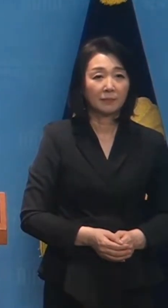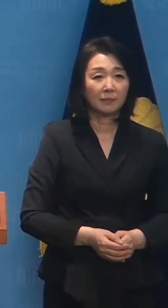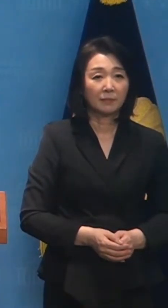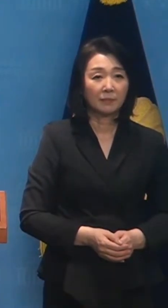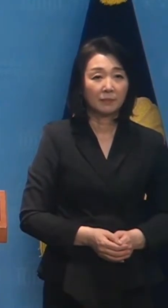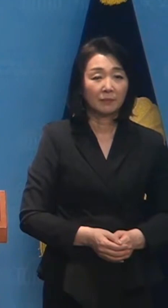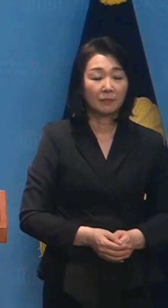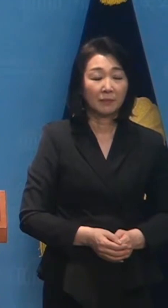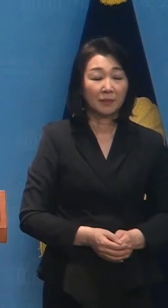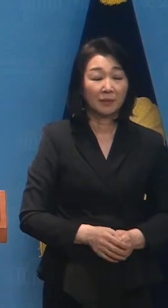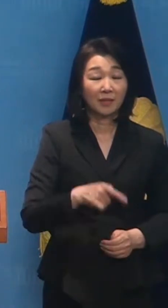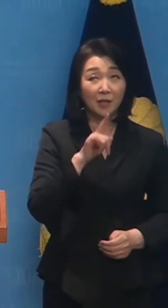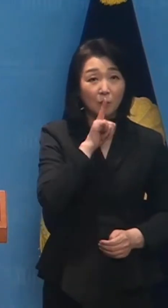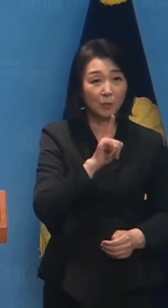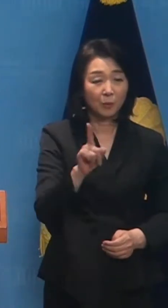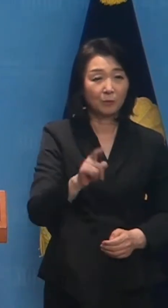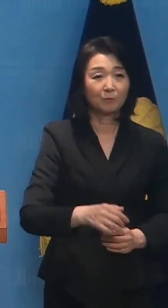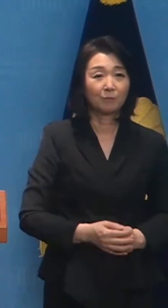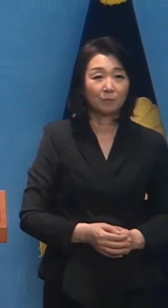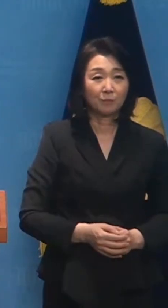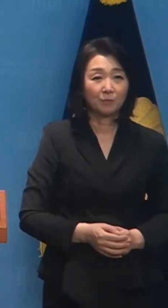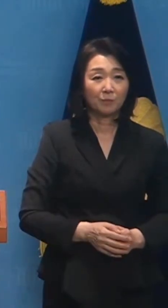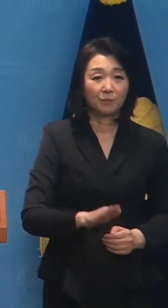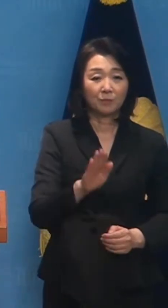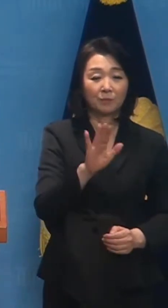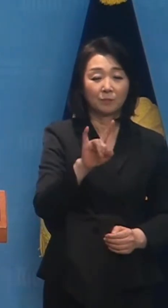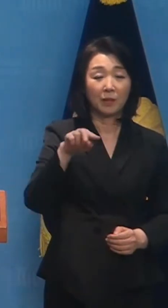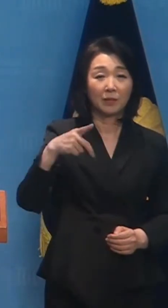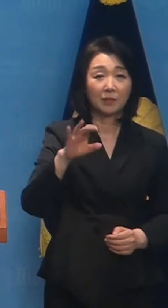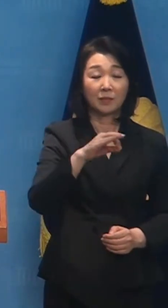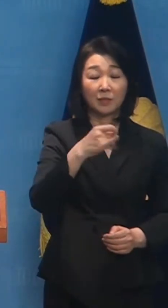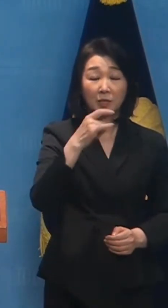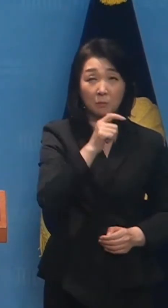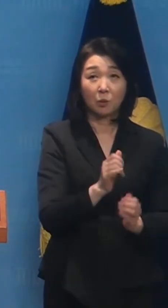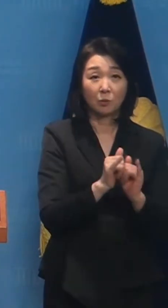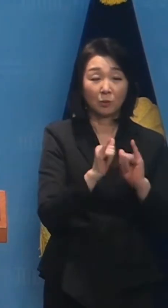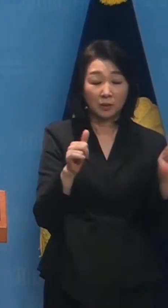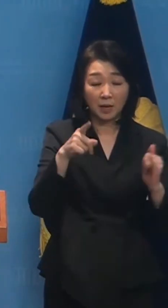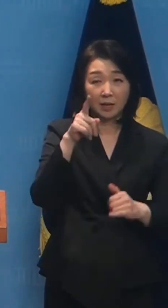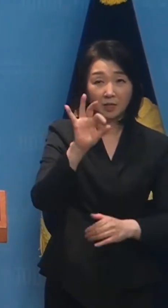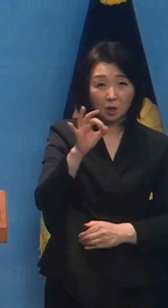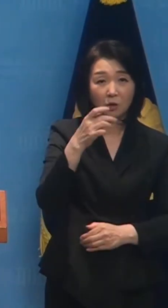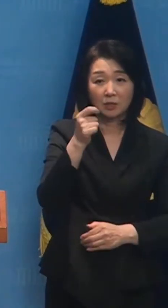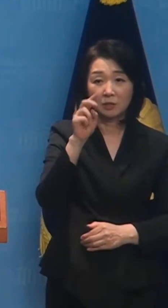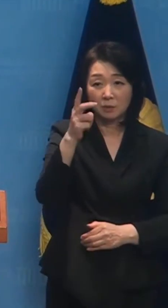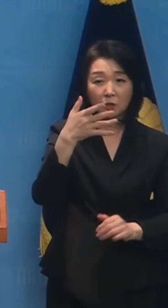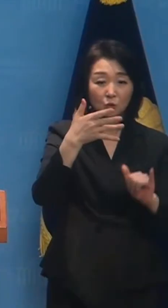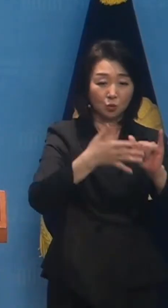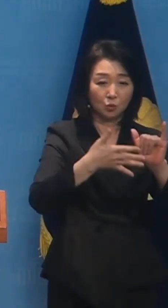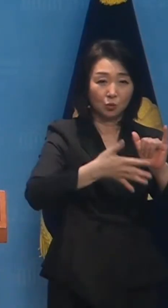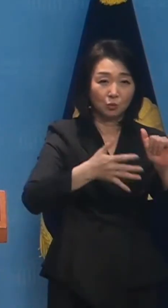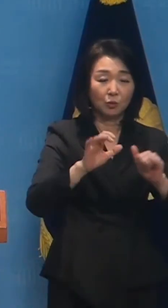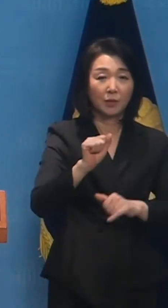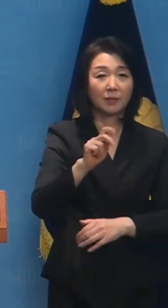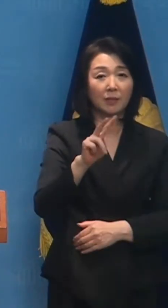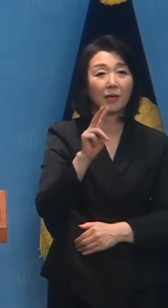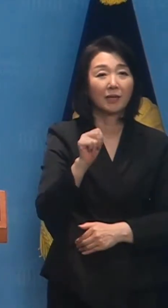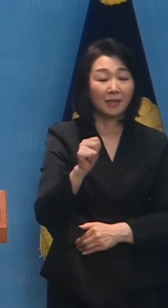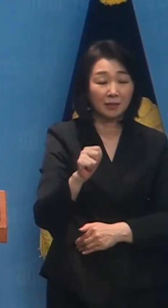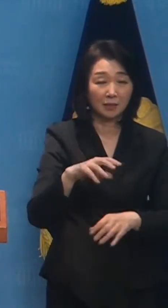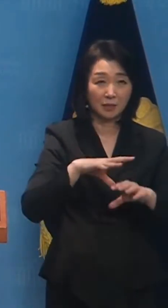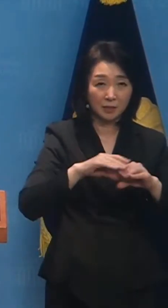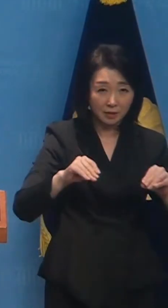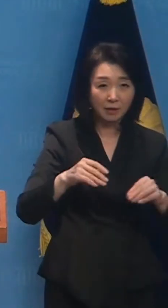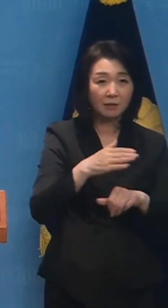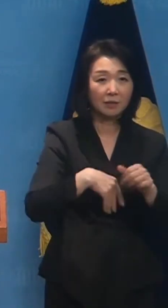네, 다음 보고 드리겠습니다. 배승희 변호사, 성창경 TV 등 유튜브 그리고 SNS 대응